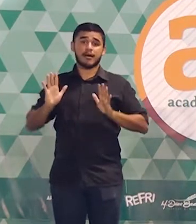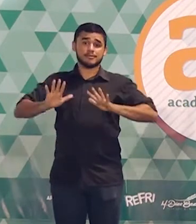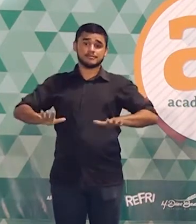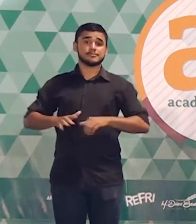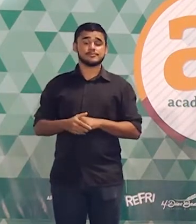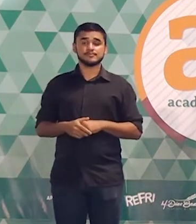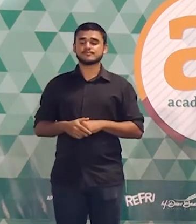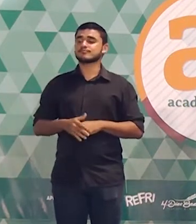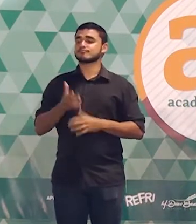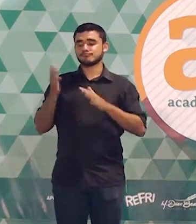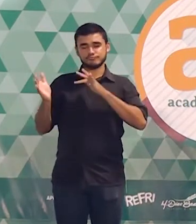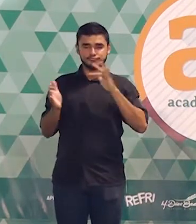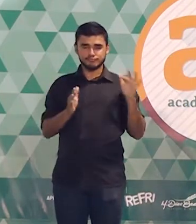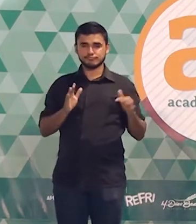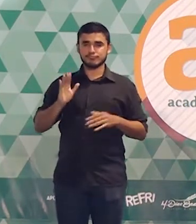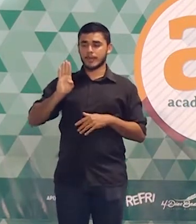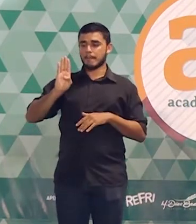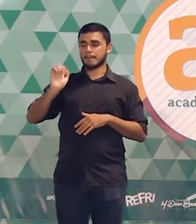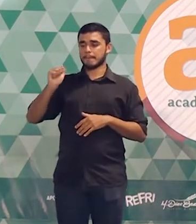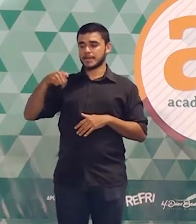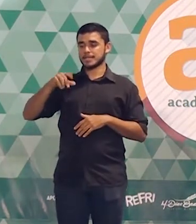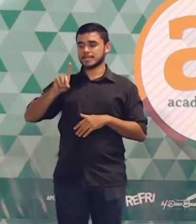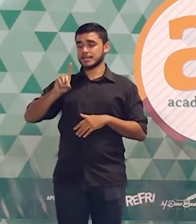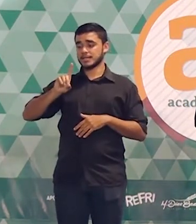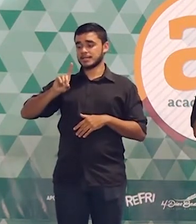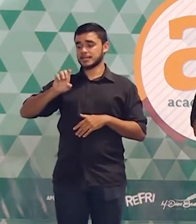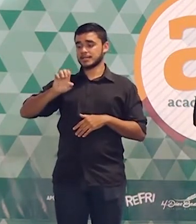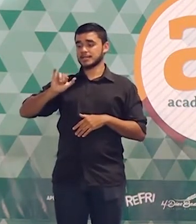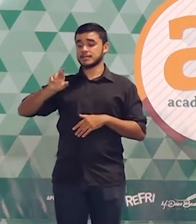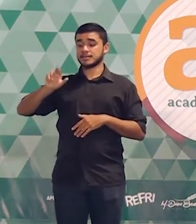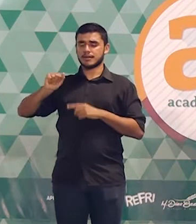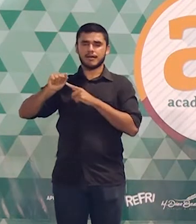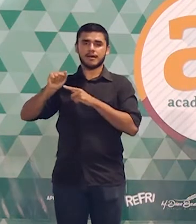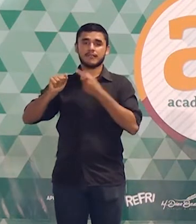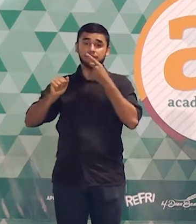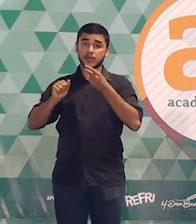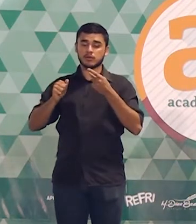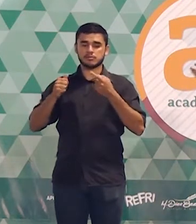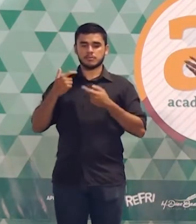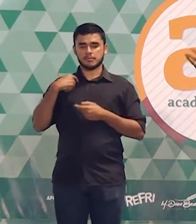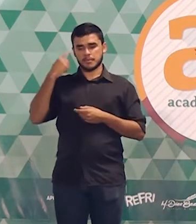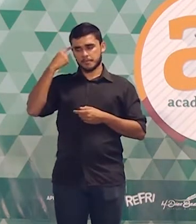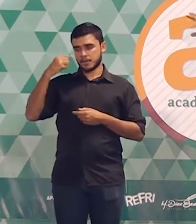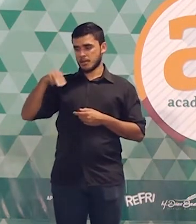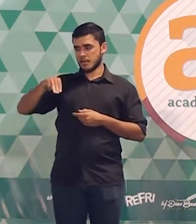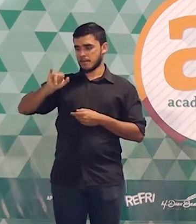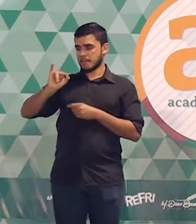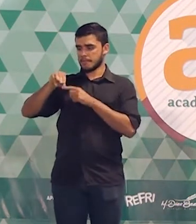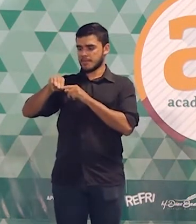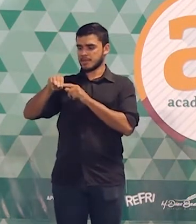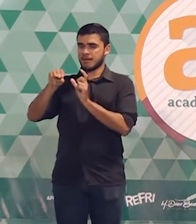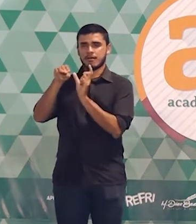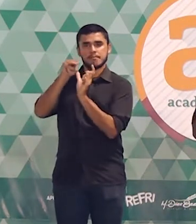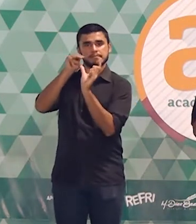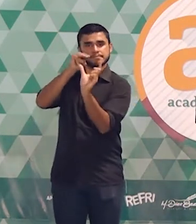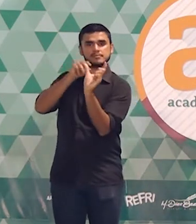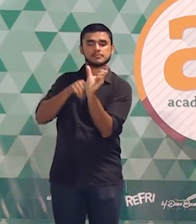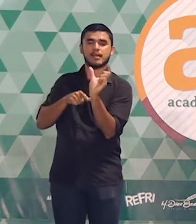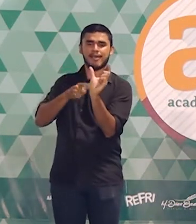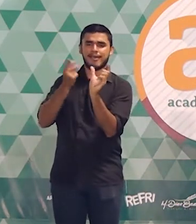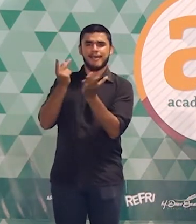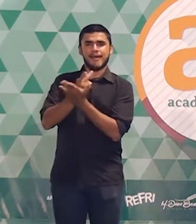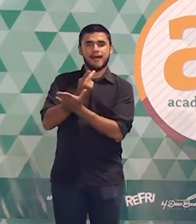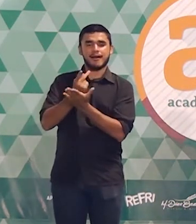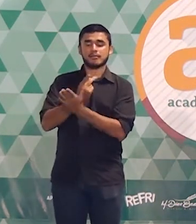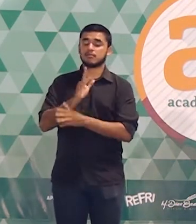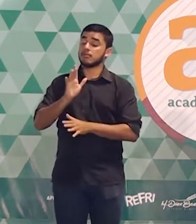forma de expressão, para mim brincar, isso não é um erro na perspectiva de erro, como nós entendemos. Isso